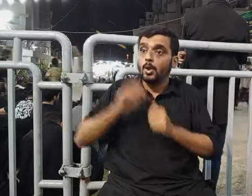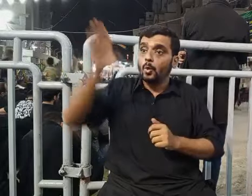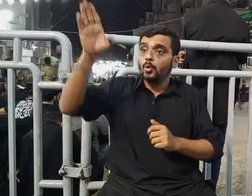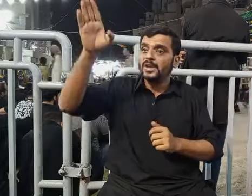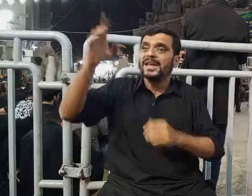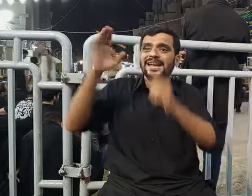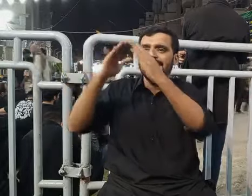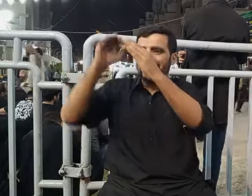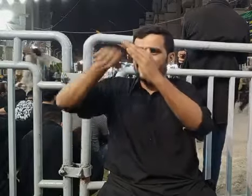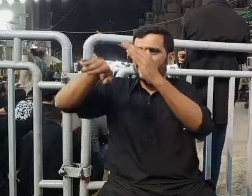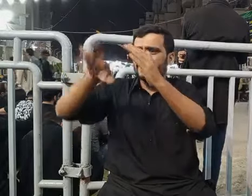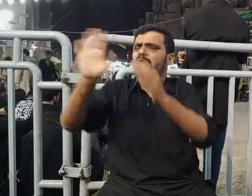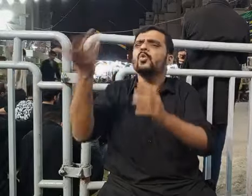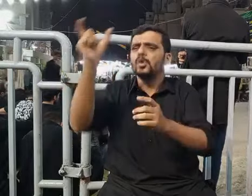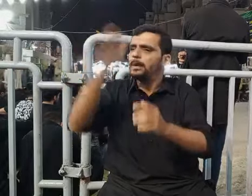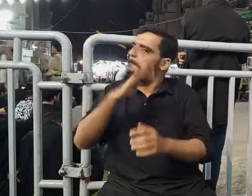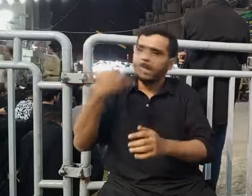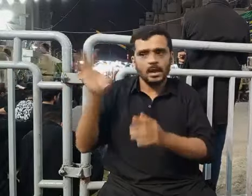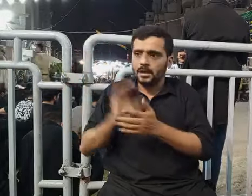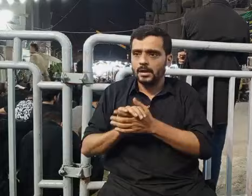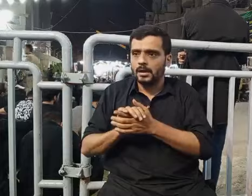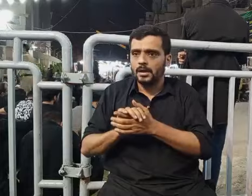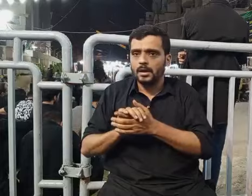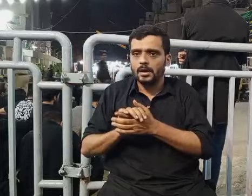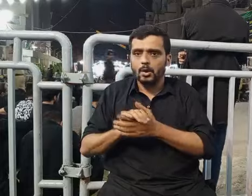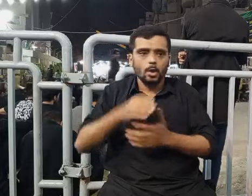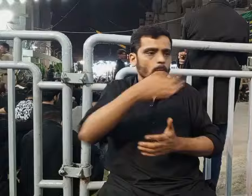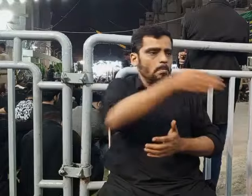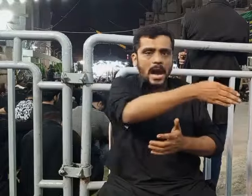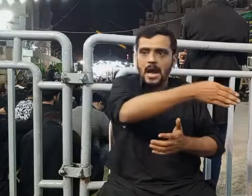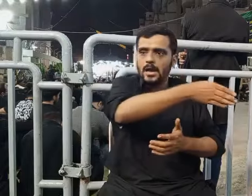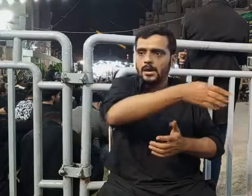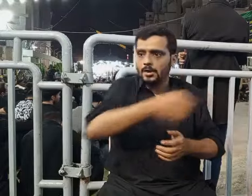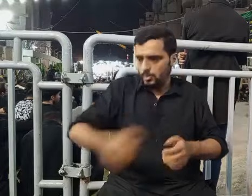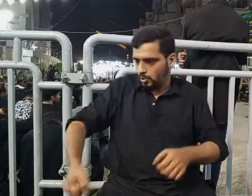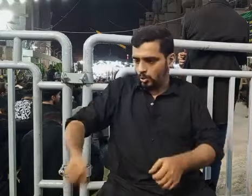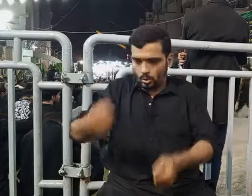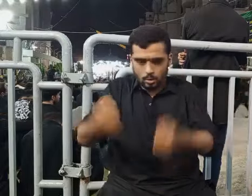ہوا ہے، بلکہ وہ خود فرش ادا پر آتی ہے اپنے حسین کا پرسہ لینے۔